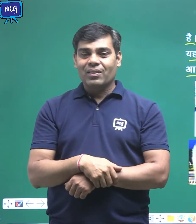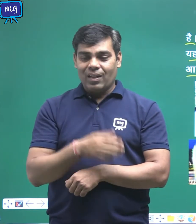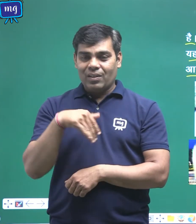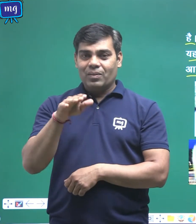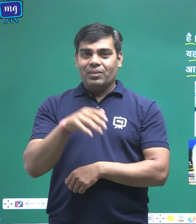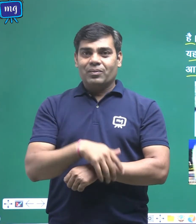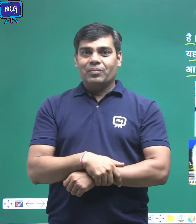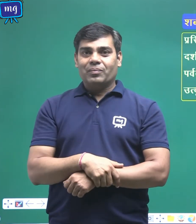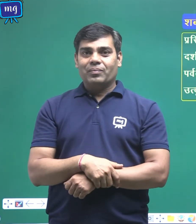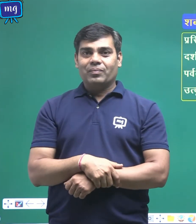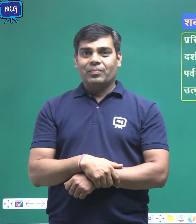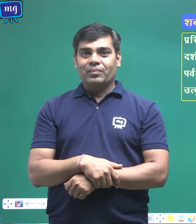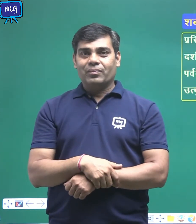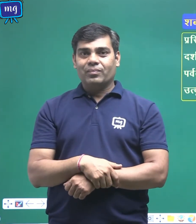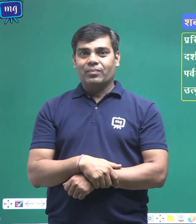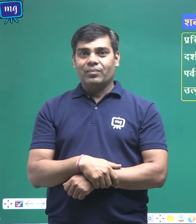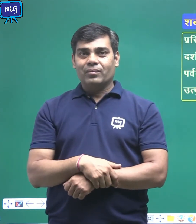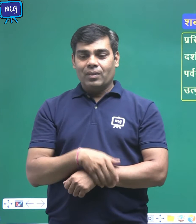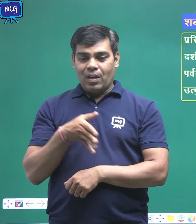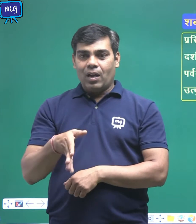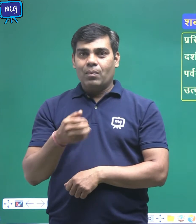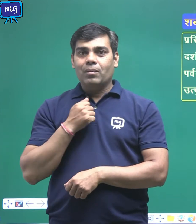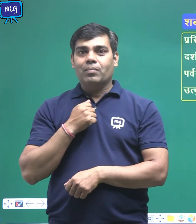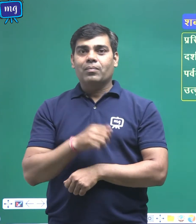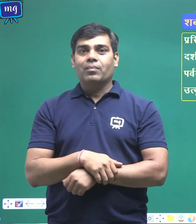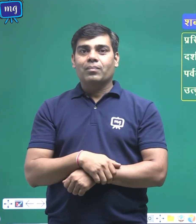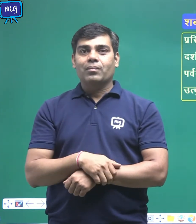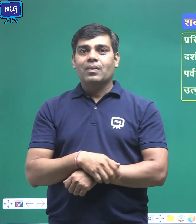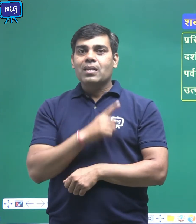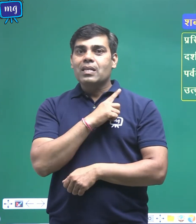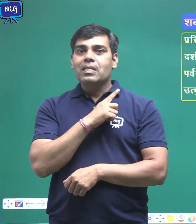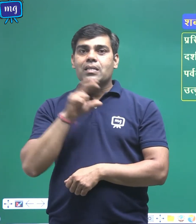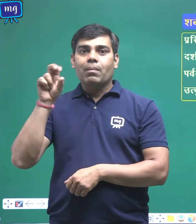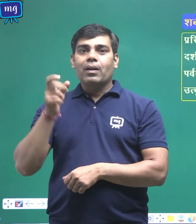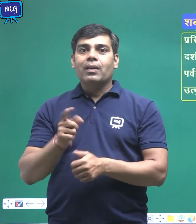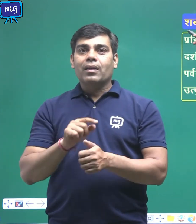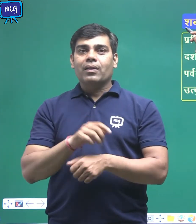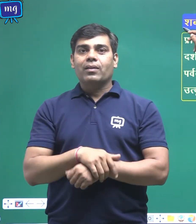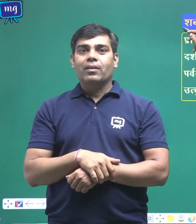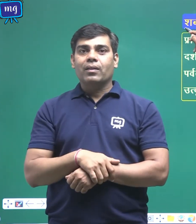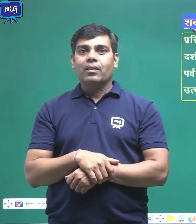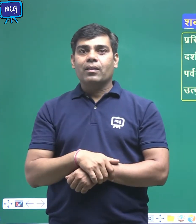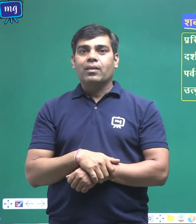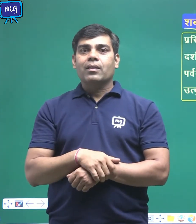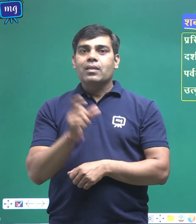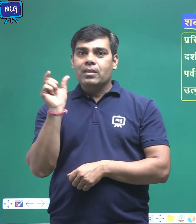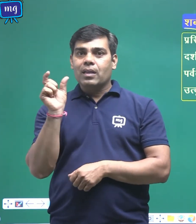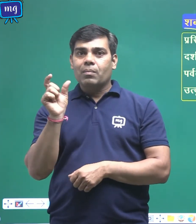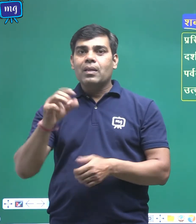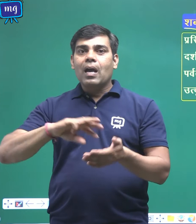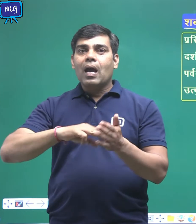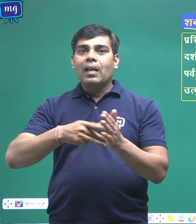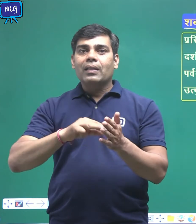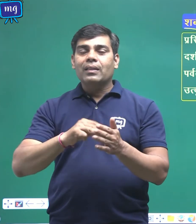आगे बढ़े। अब हम इस पाठ के शब्द अर्थ